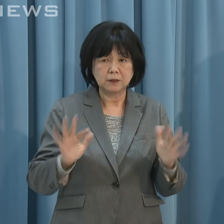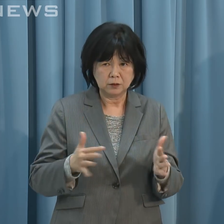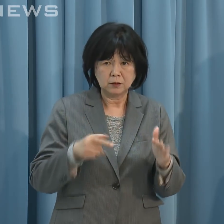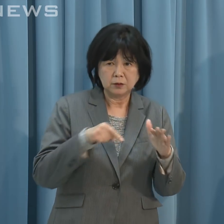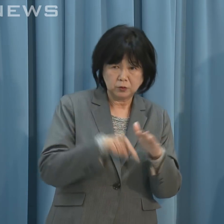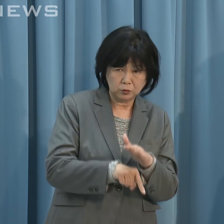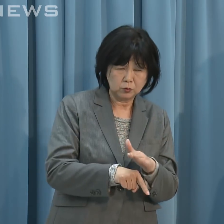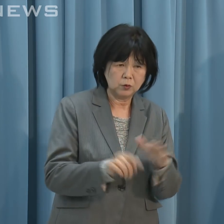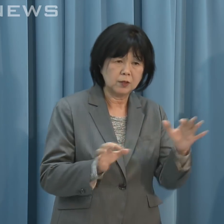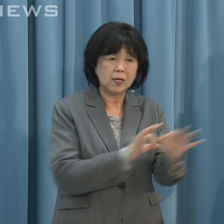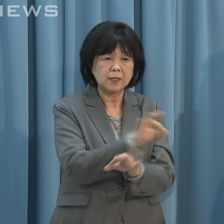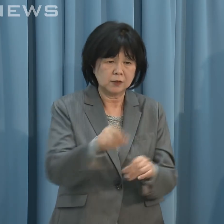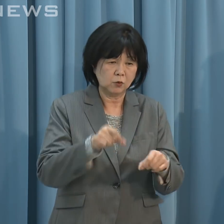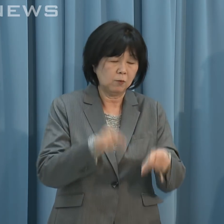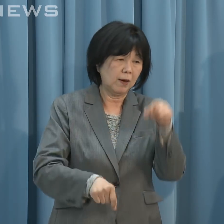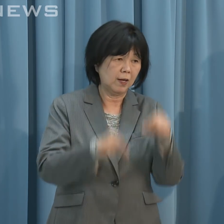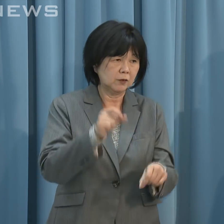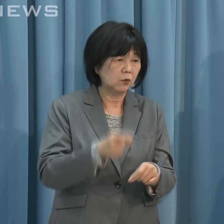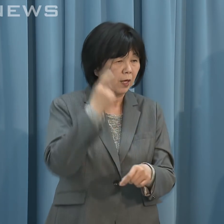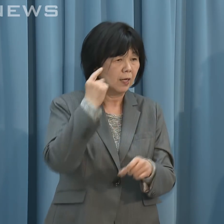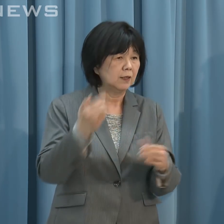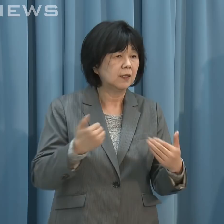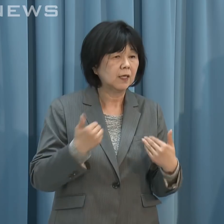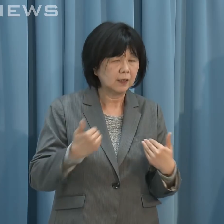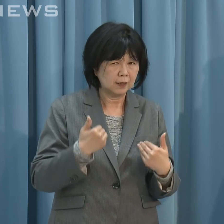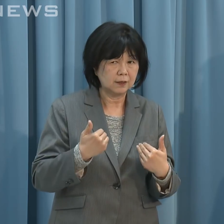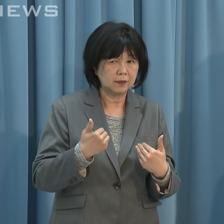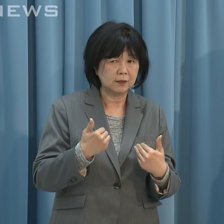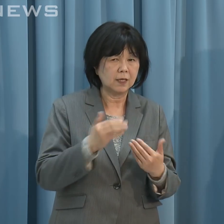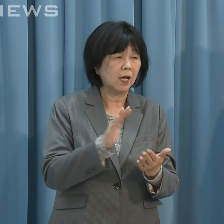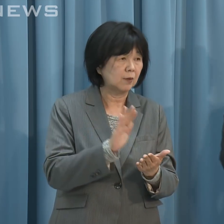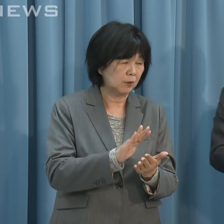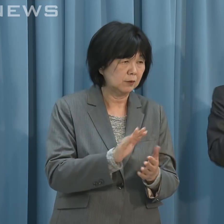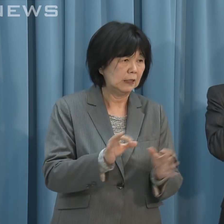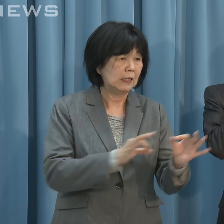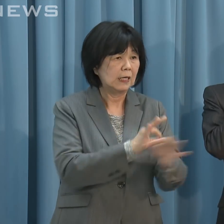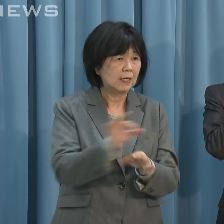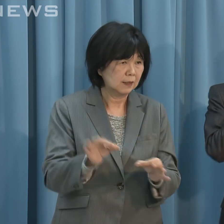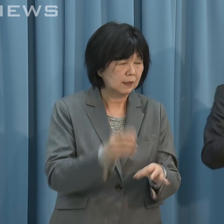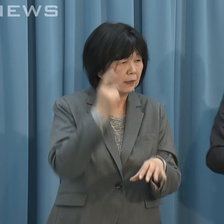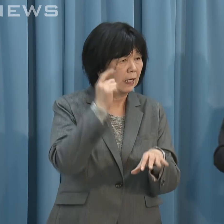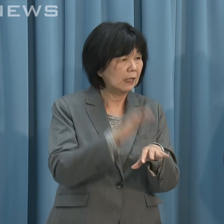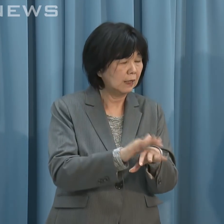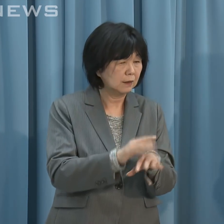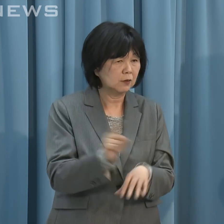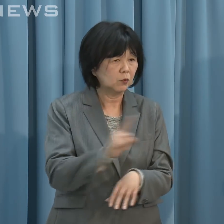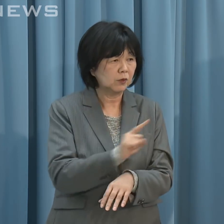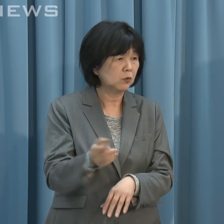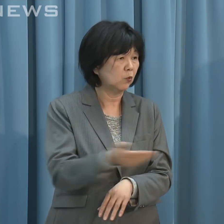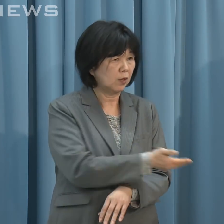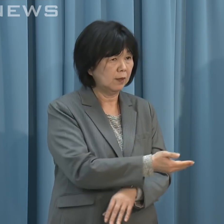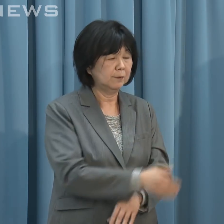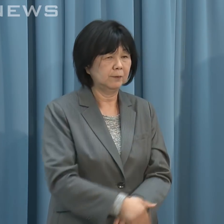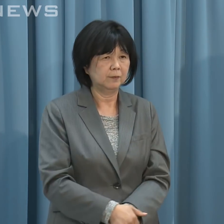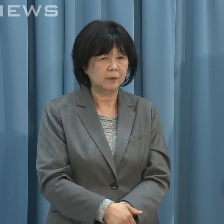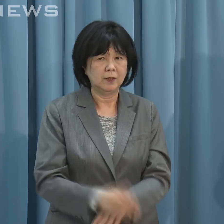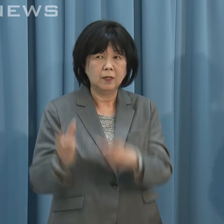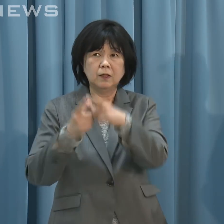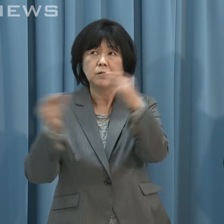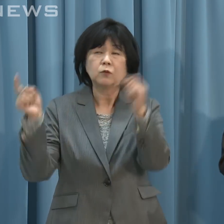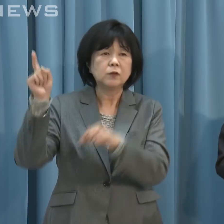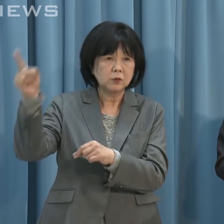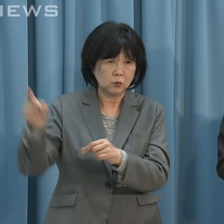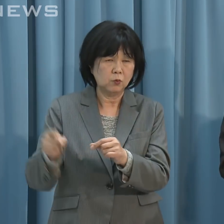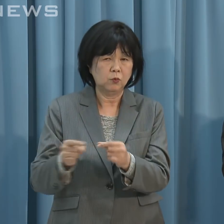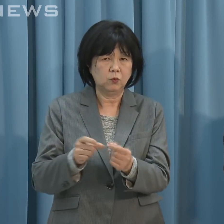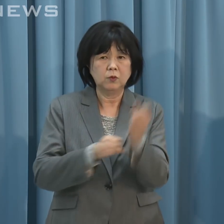常に経済とのバランスを考えないといけないとおっしゃられてましたけど、はい、そういう経済的な関係というのはあったんでしょうか。 国の方の、ね、基本的